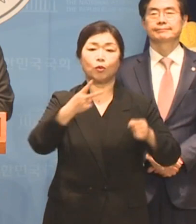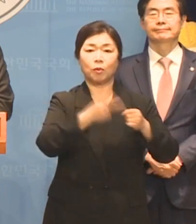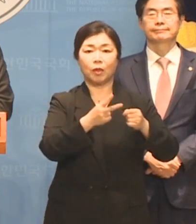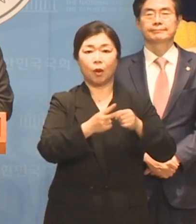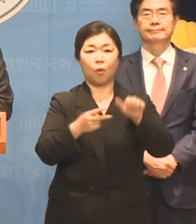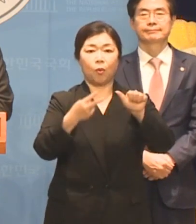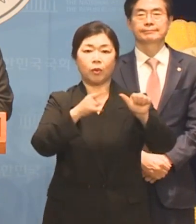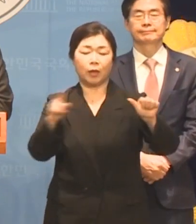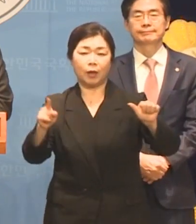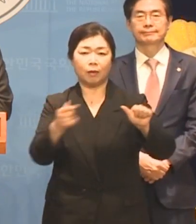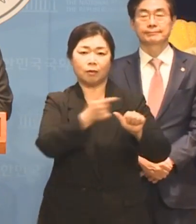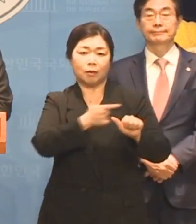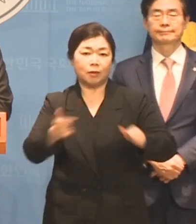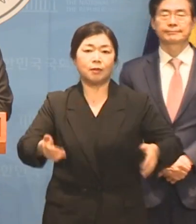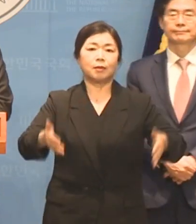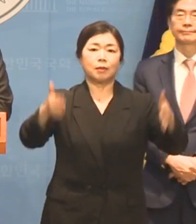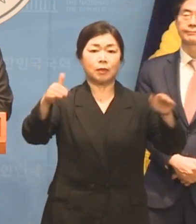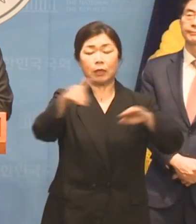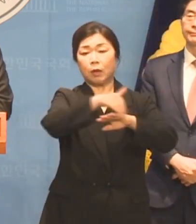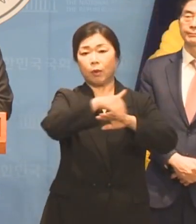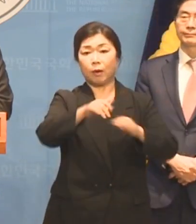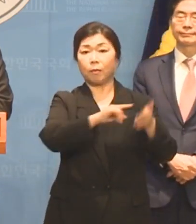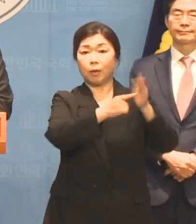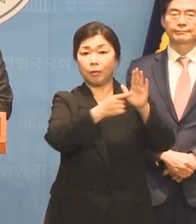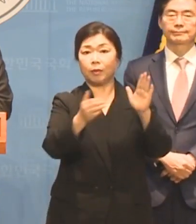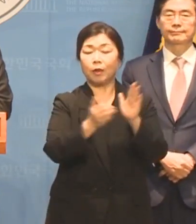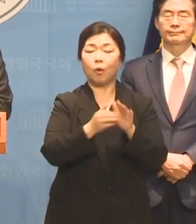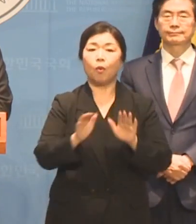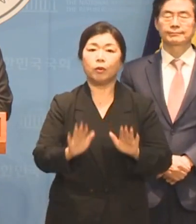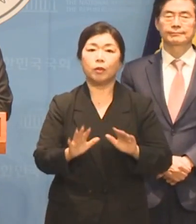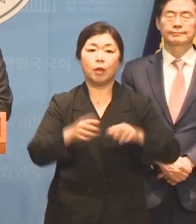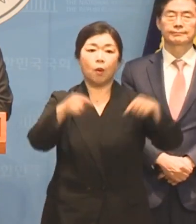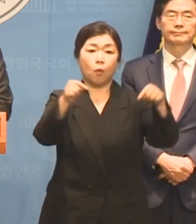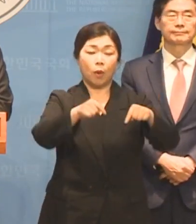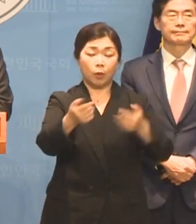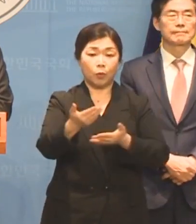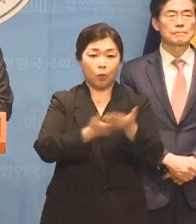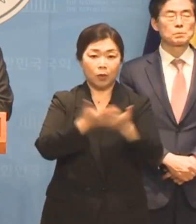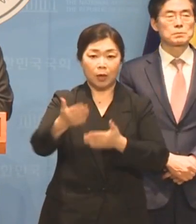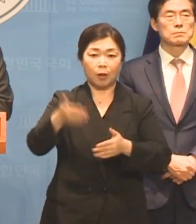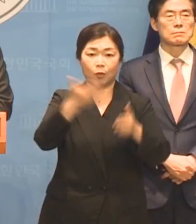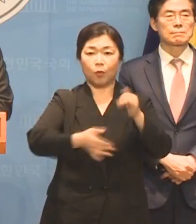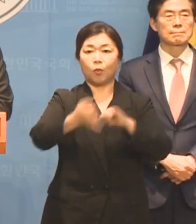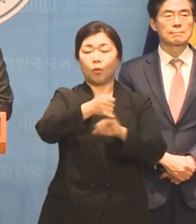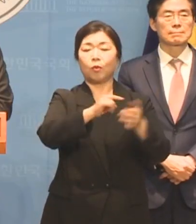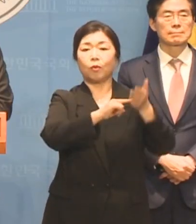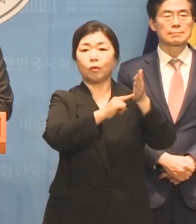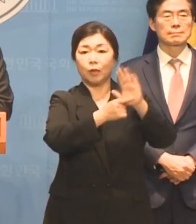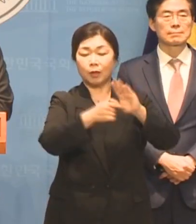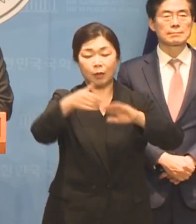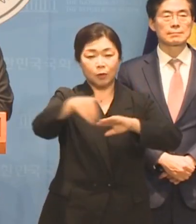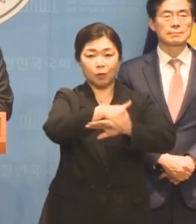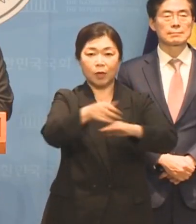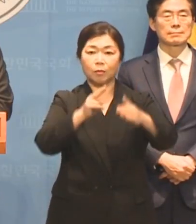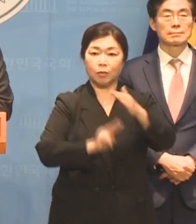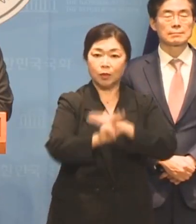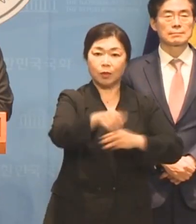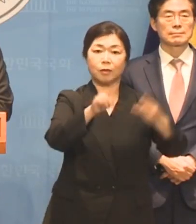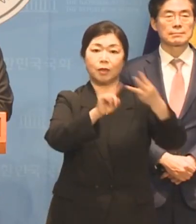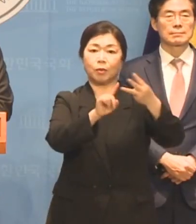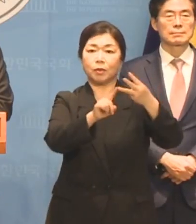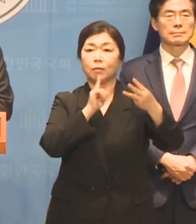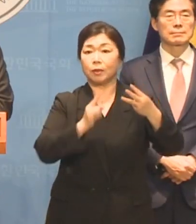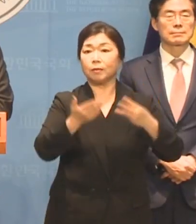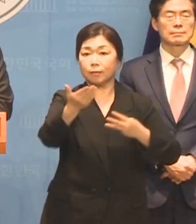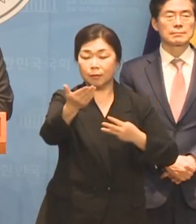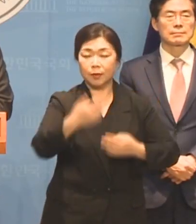5대 메가폴리스를 발표하셨습니다. 오늘은 외교통상 분야 공약을 정책비전 3탄으로